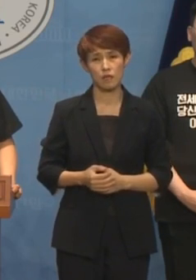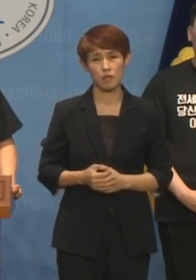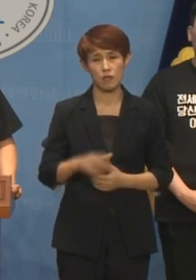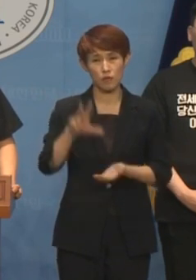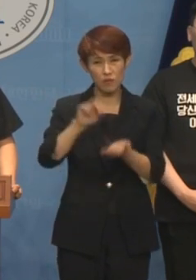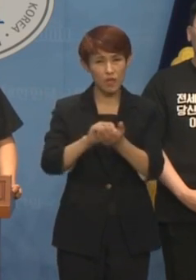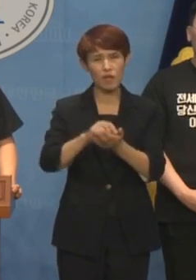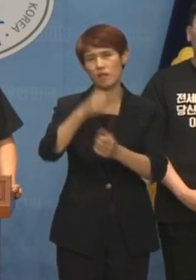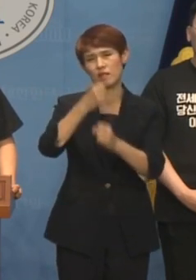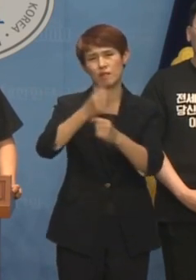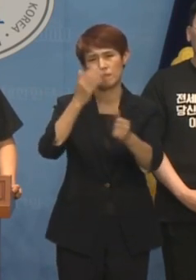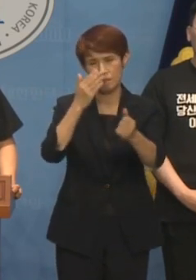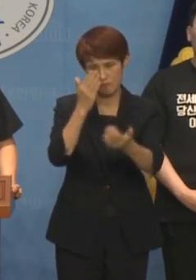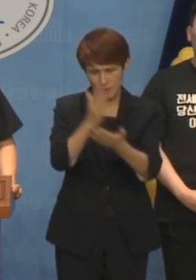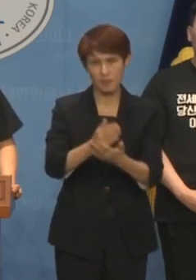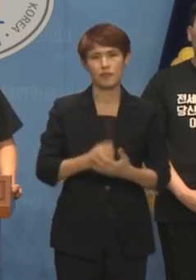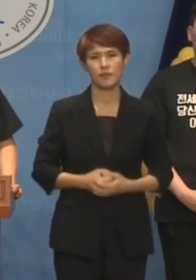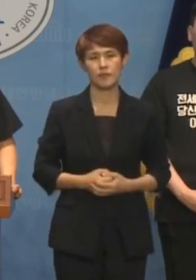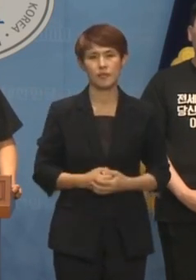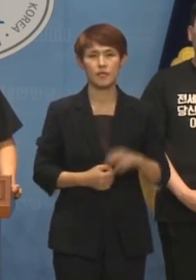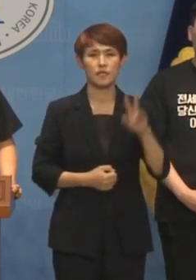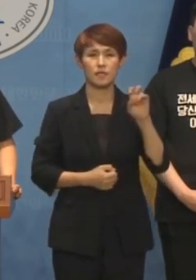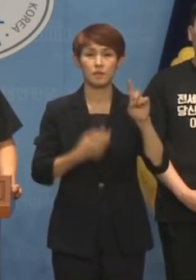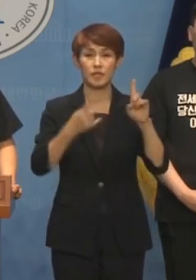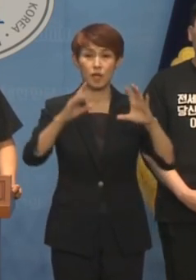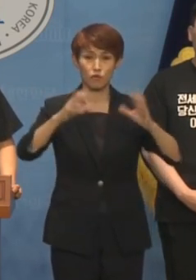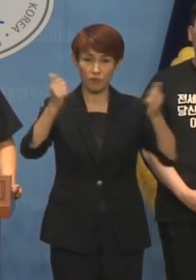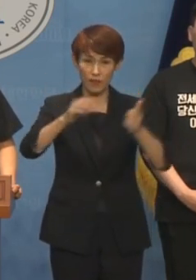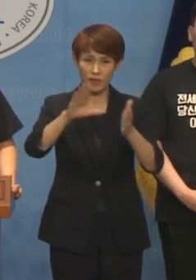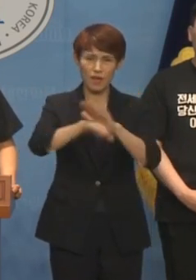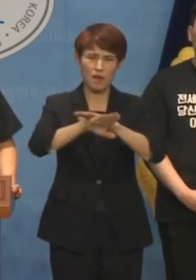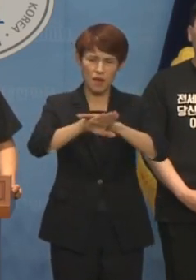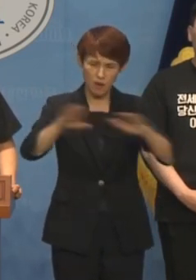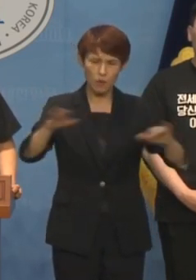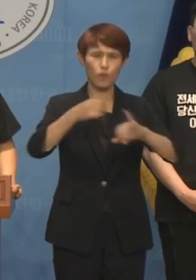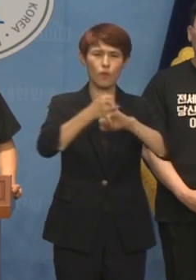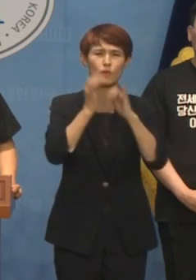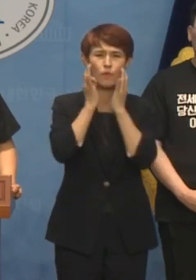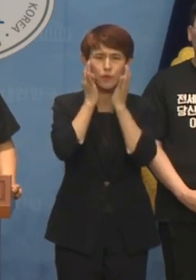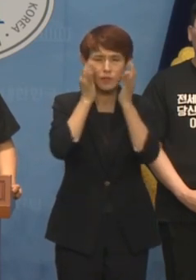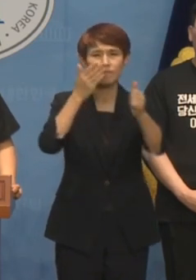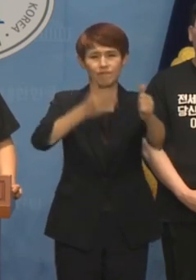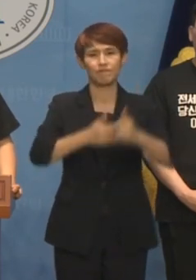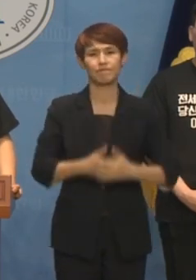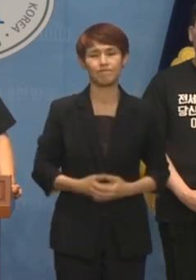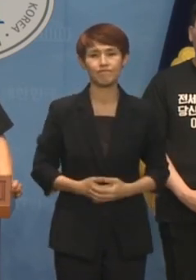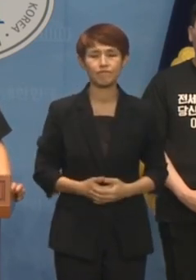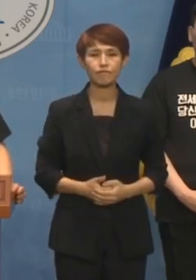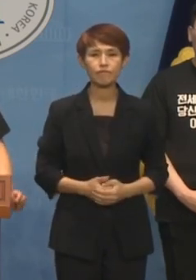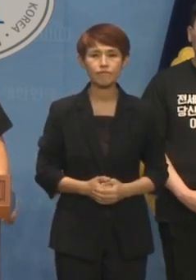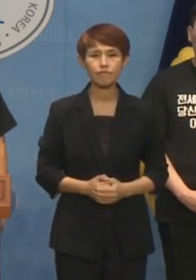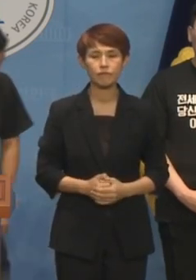됩니다. 꼭 21대 국회에서 해결이 가능하도록 노력해 주시길 바랍니다. 감사합니다.